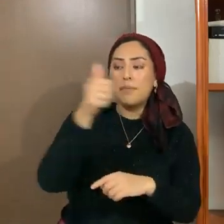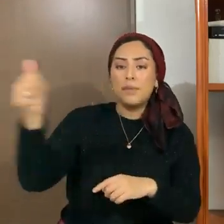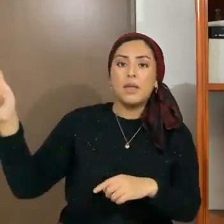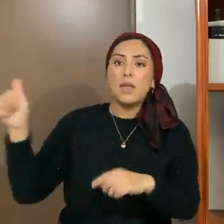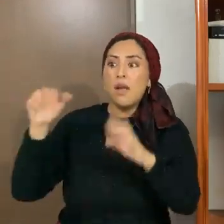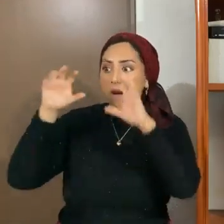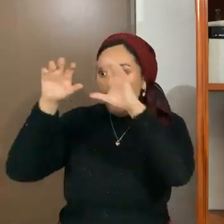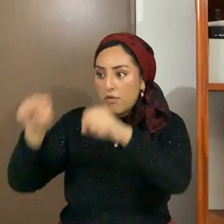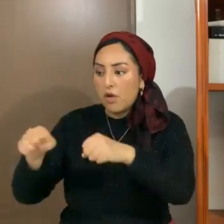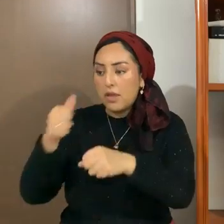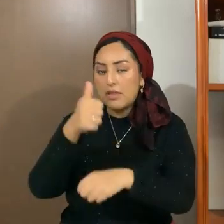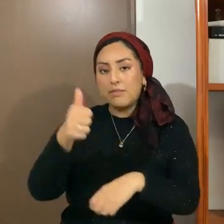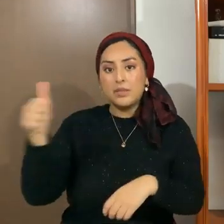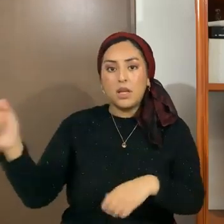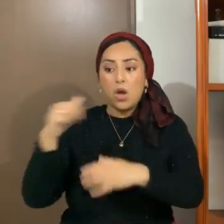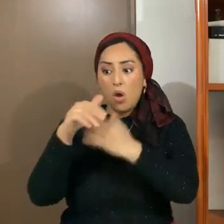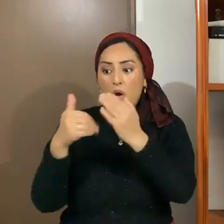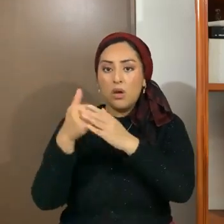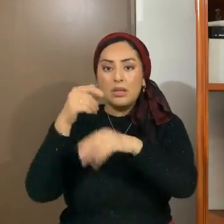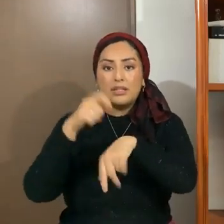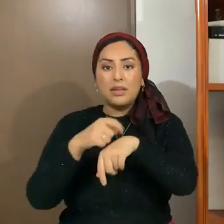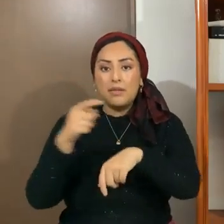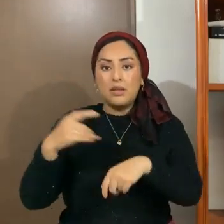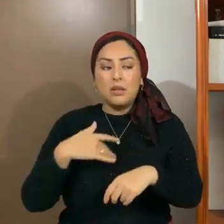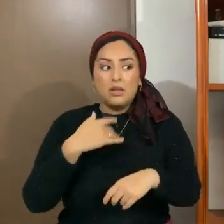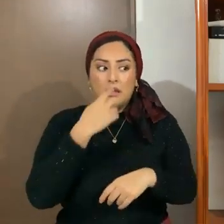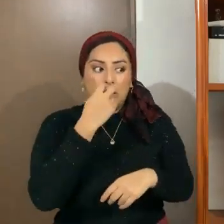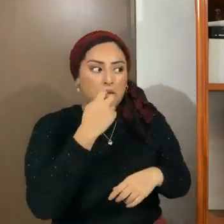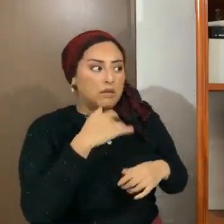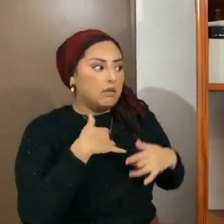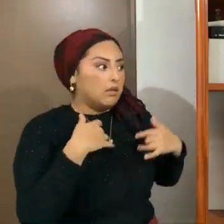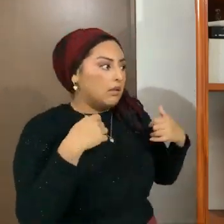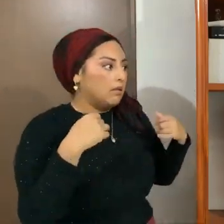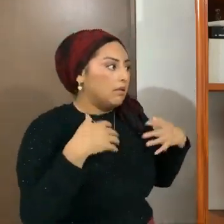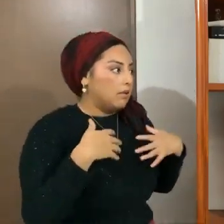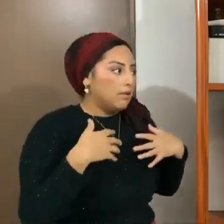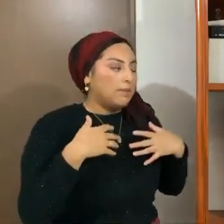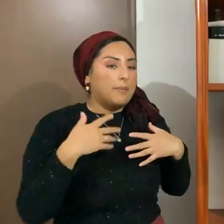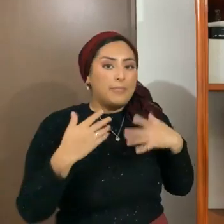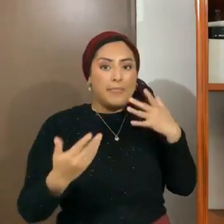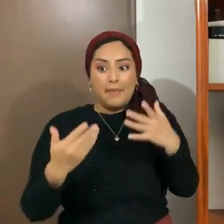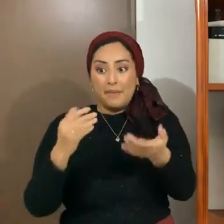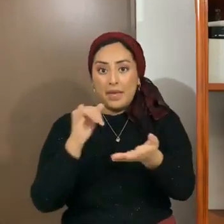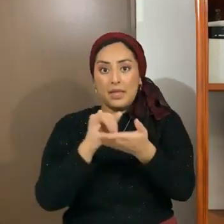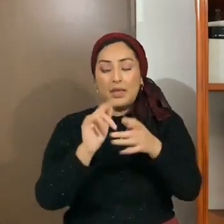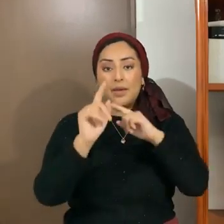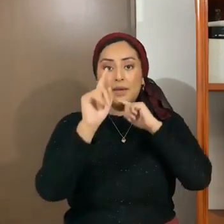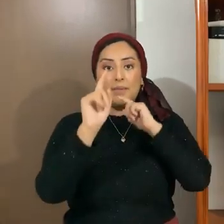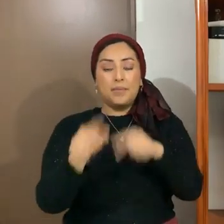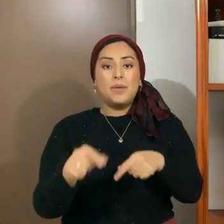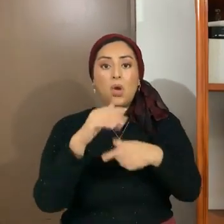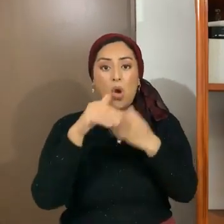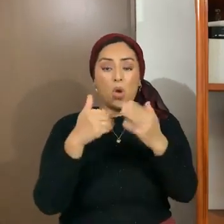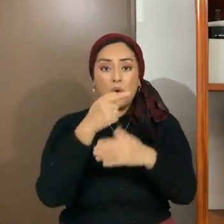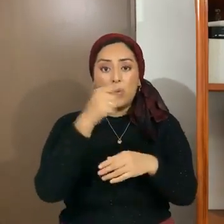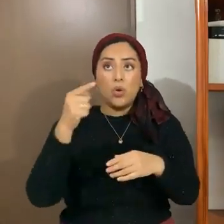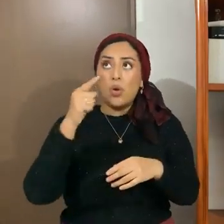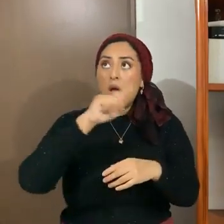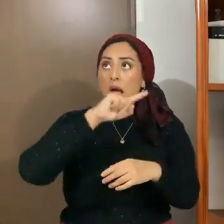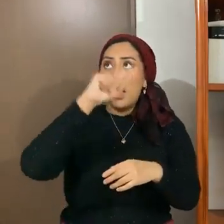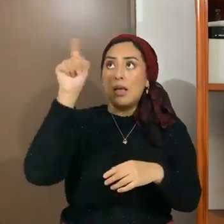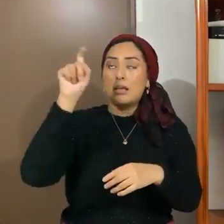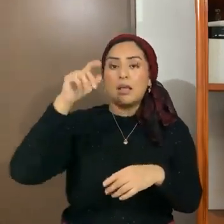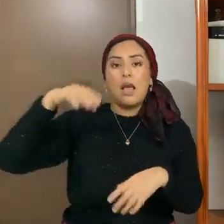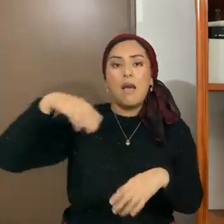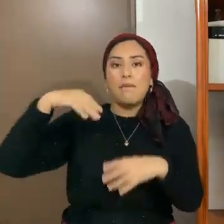se persiguen y entonces todo el tiempo tienen duda, están en ansiedad. A lo mejor esa es la respuesta a todo aquello que has pedido y que no